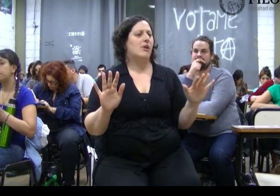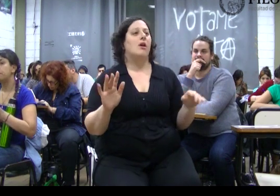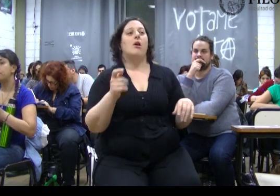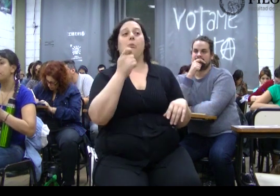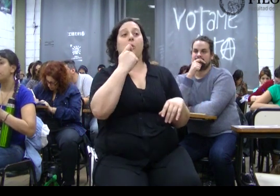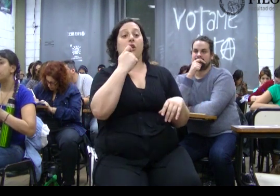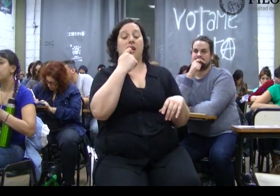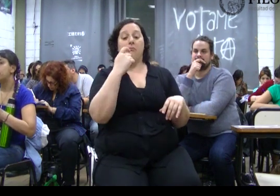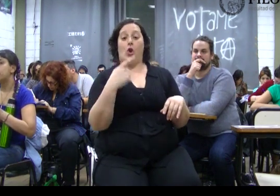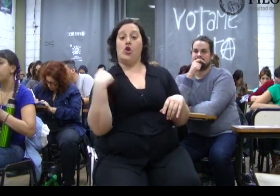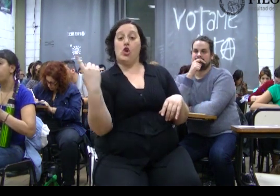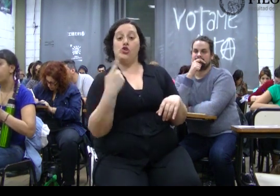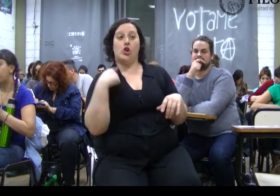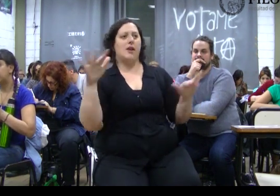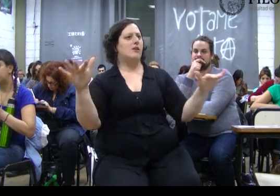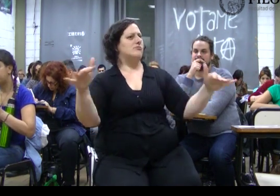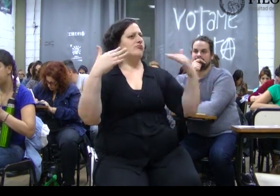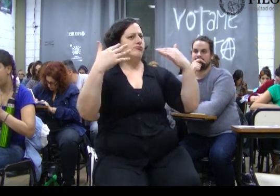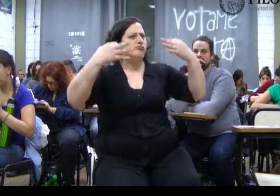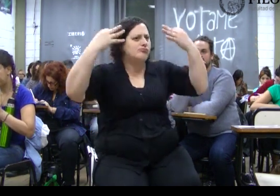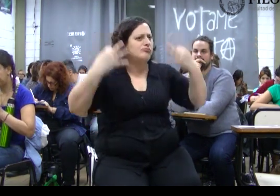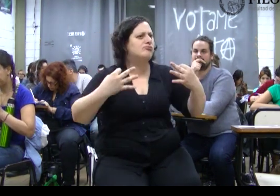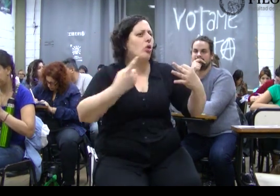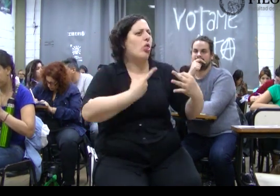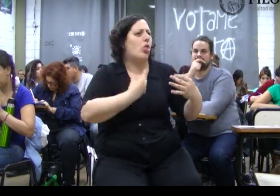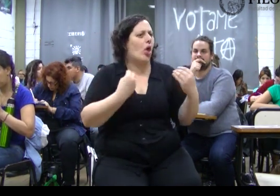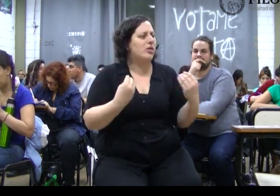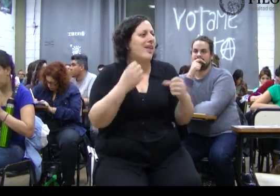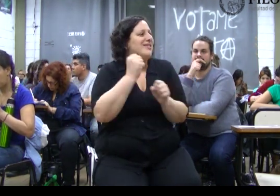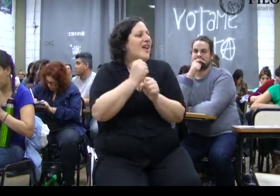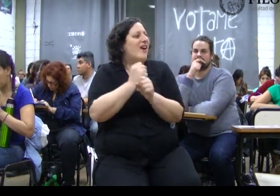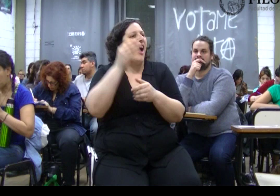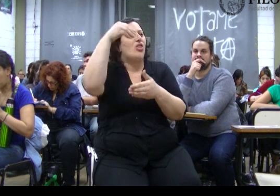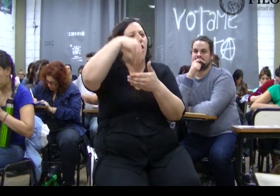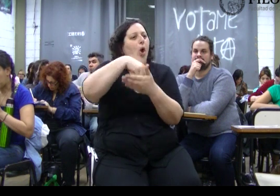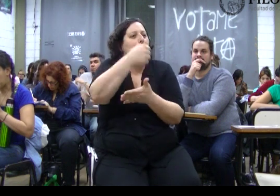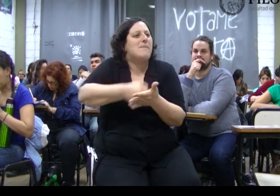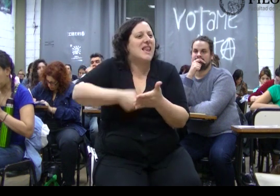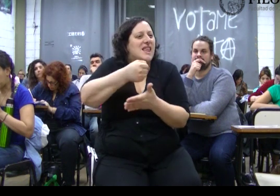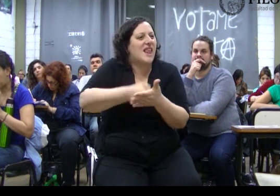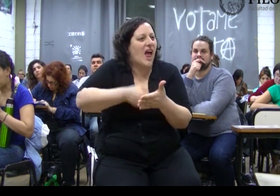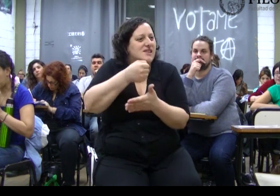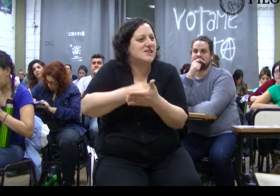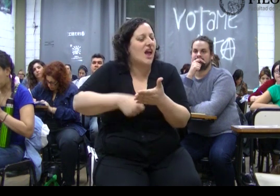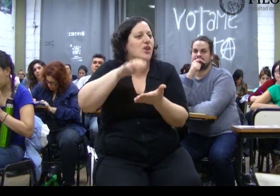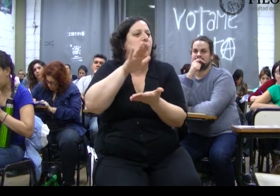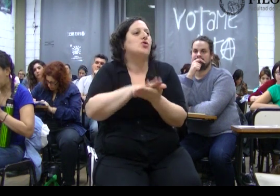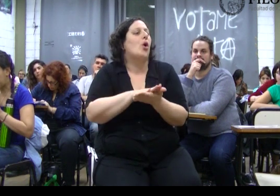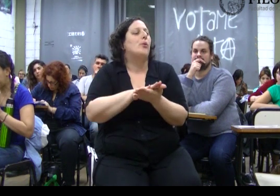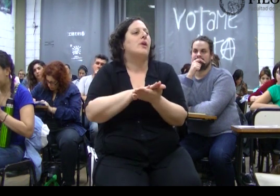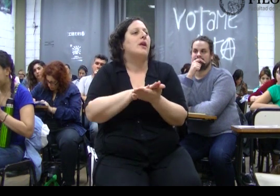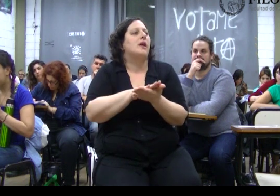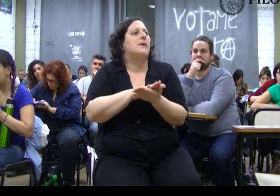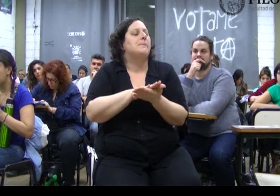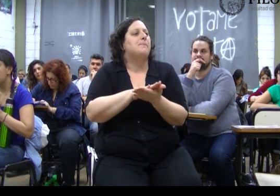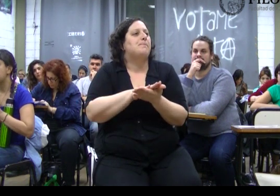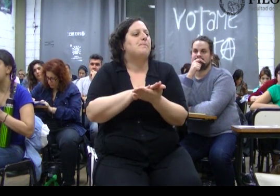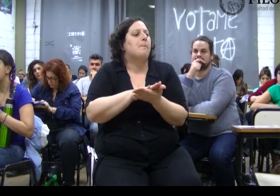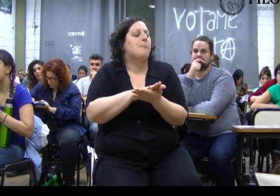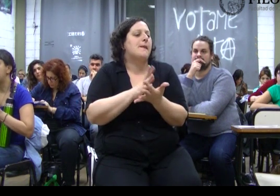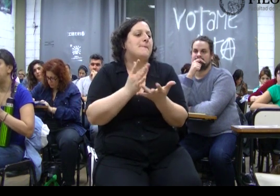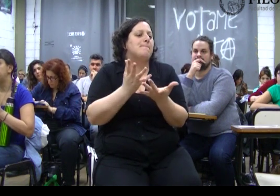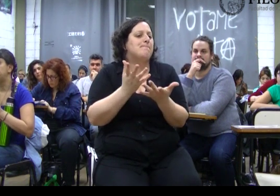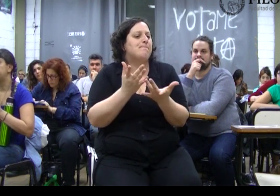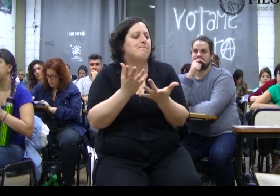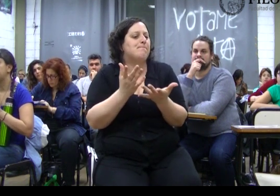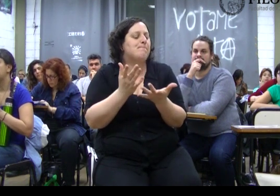visibilizar trabajando en cuestiones de militancia, en todo lo que tiene ya que ver con lo que